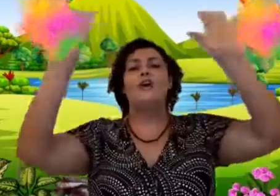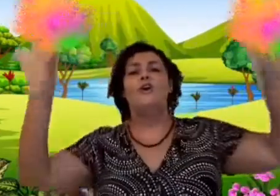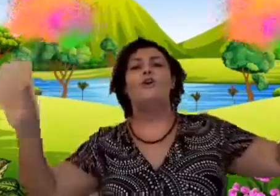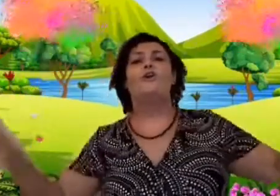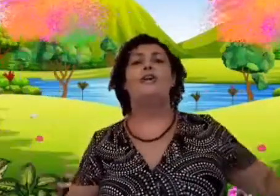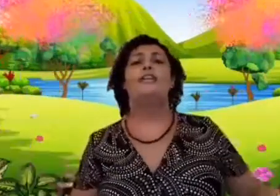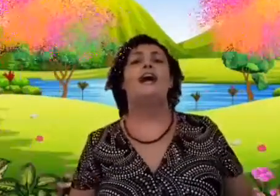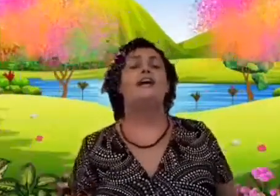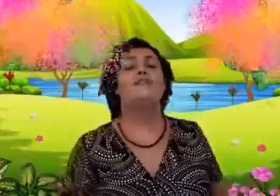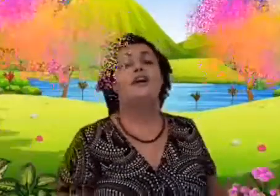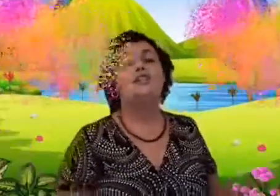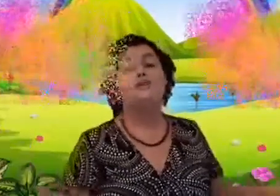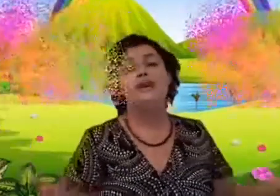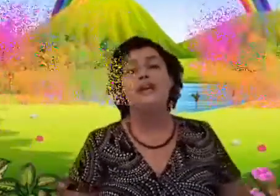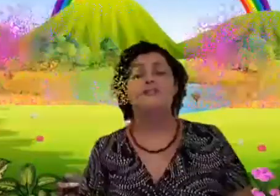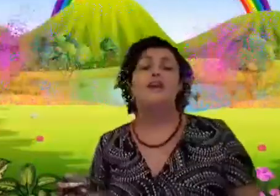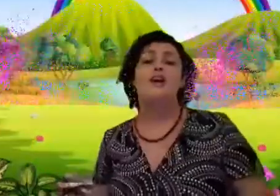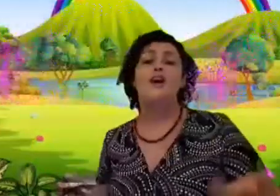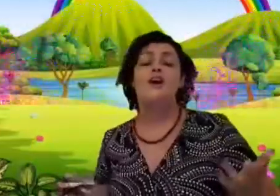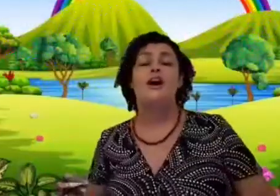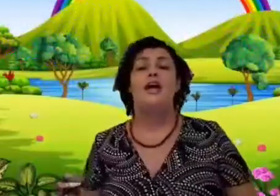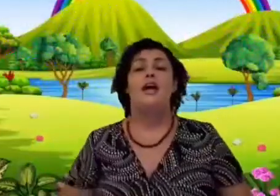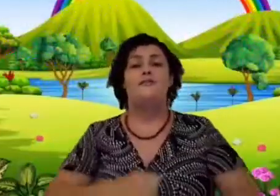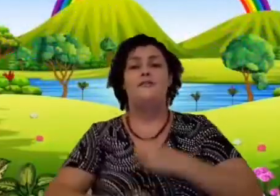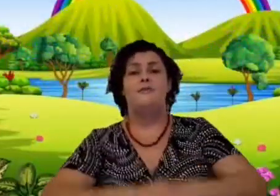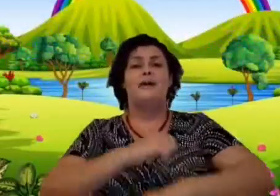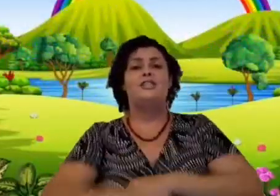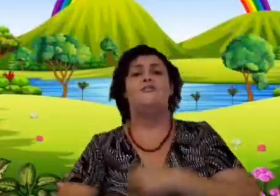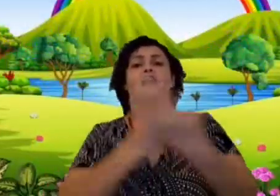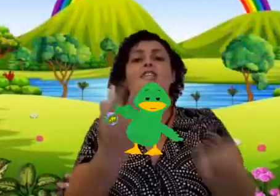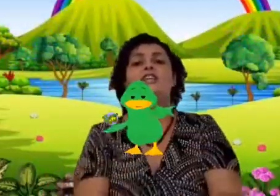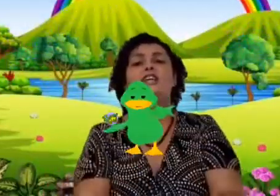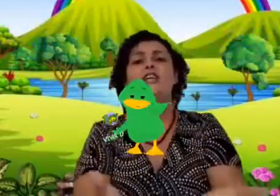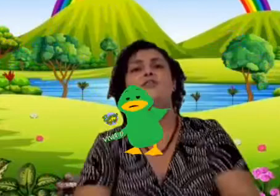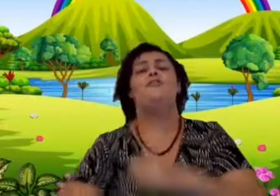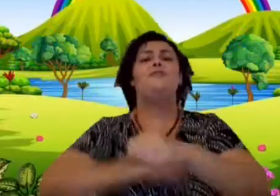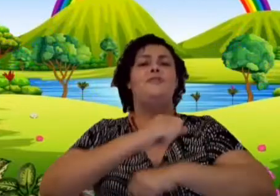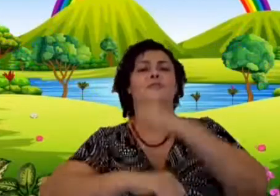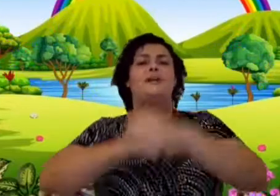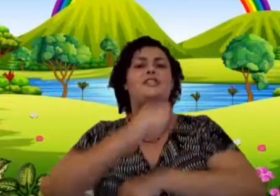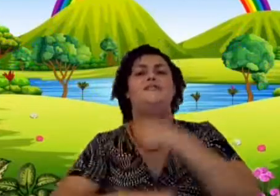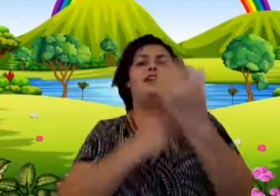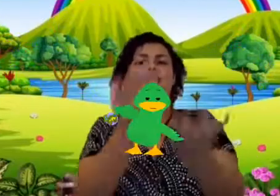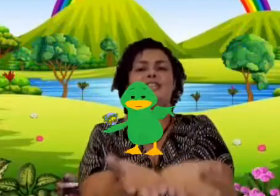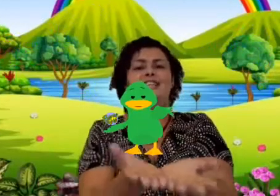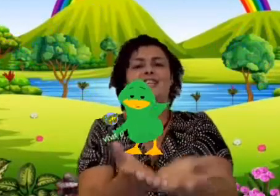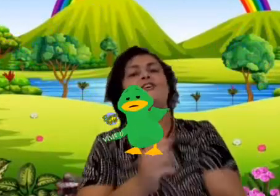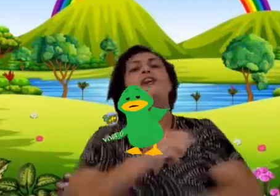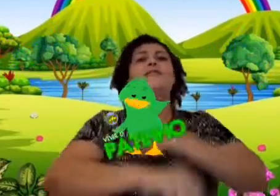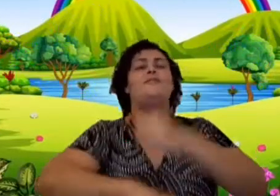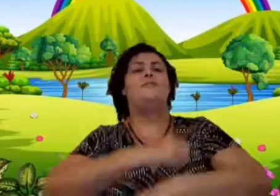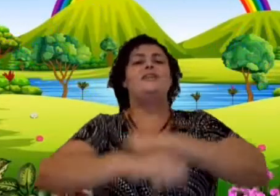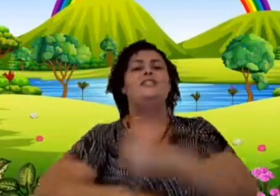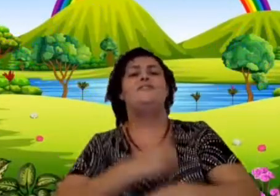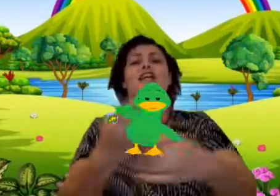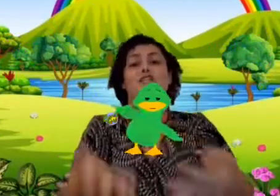tinta colorida e beijinho ele ficou vivo patinho verdinho vigor para ti no verdinho e vou patinho